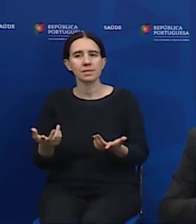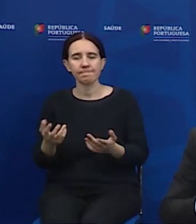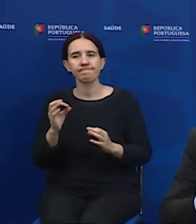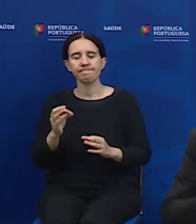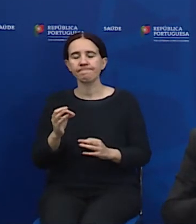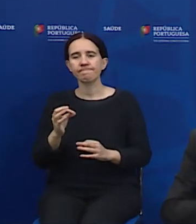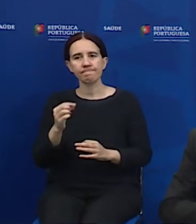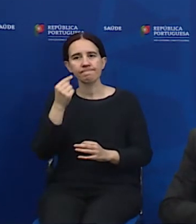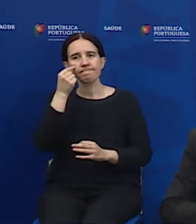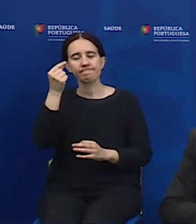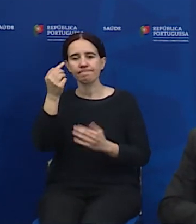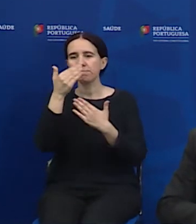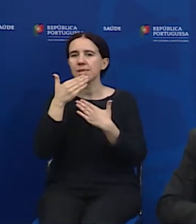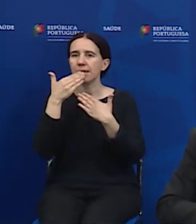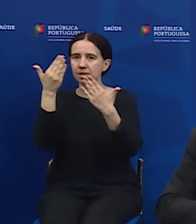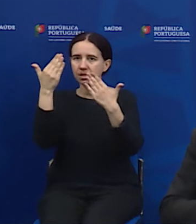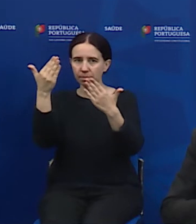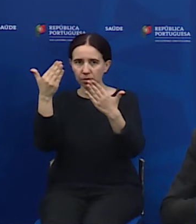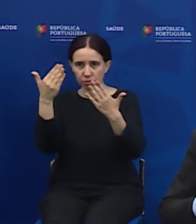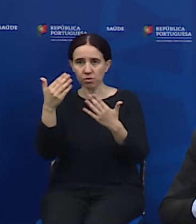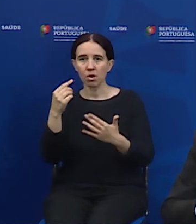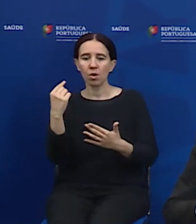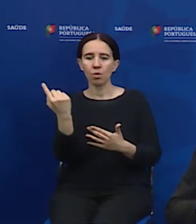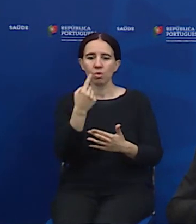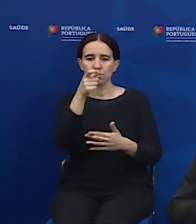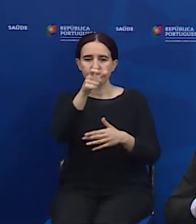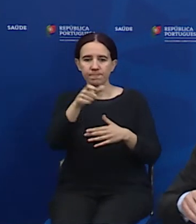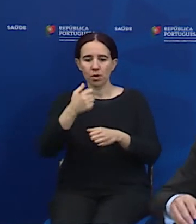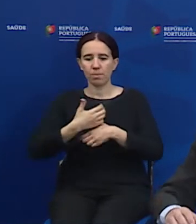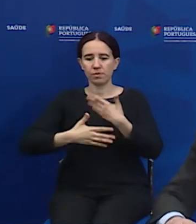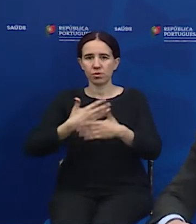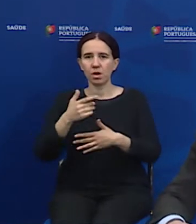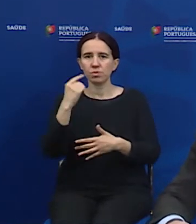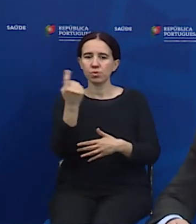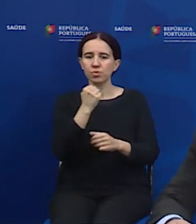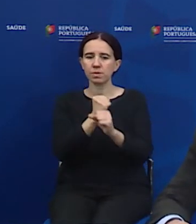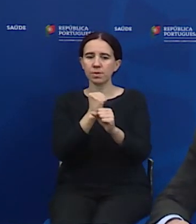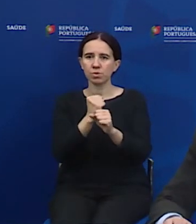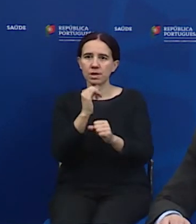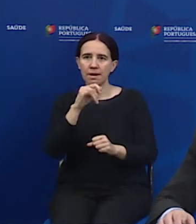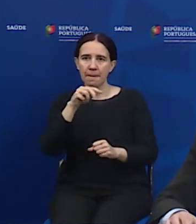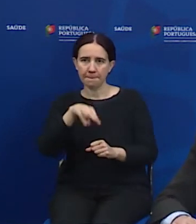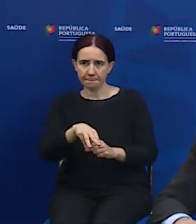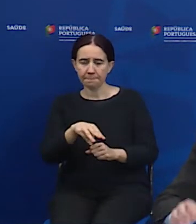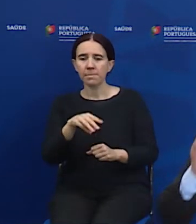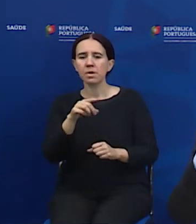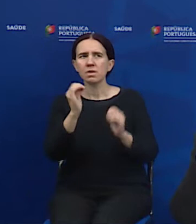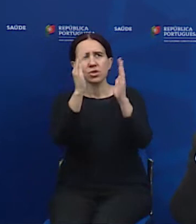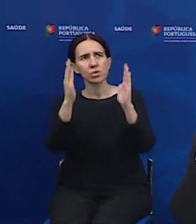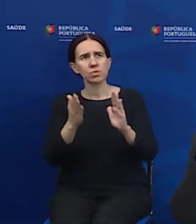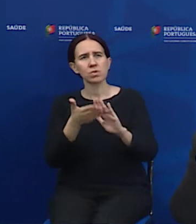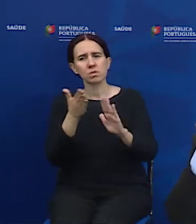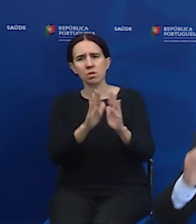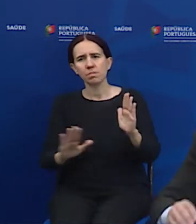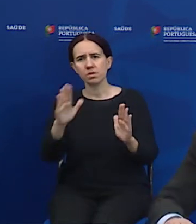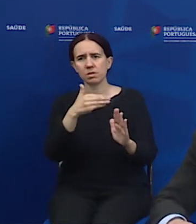palavra muito particular de agradecimento a todos os operacionais todos os trabalhadores do inhame e não apenas do instituto